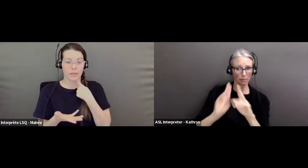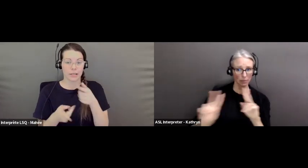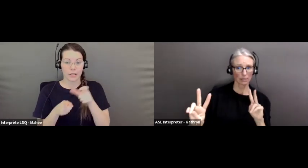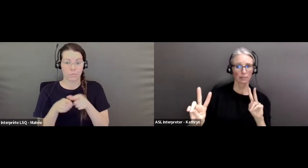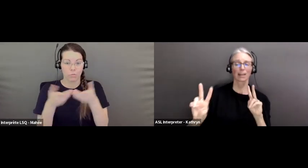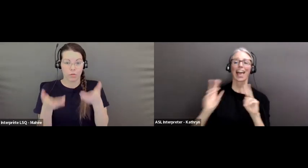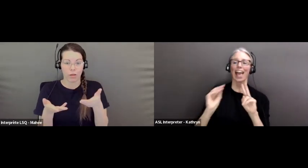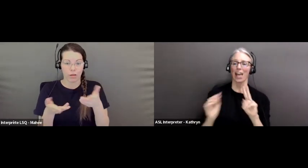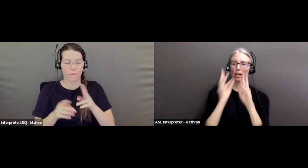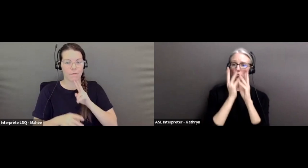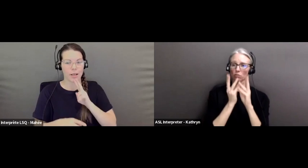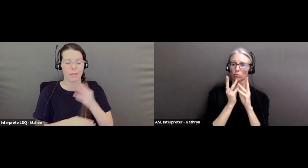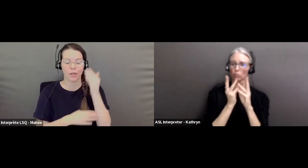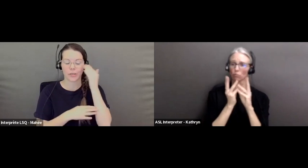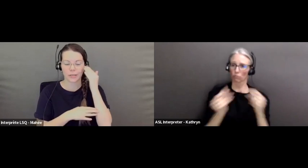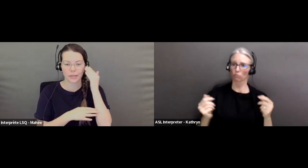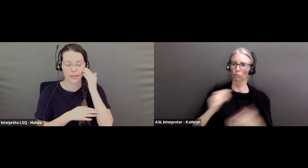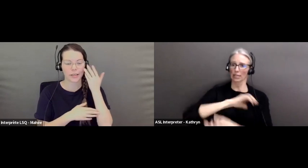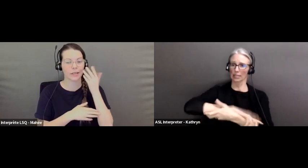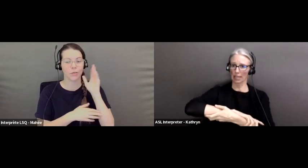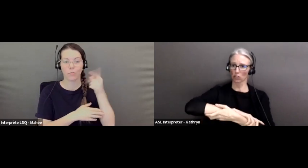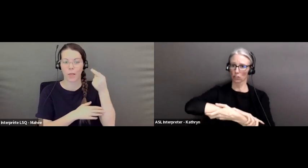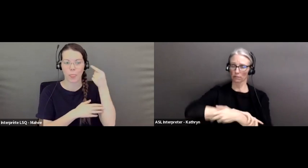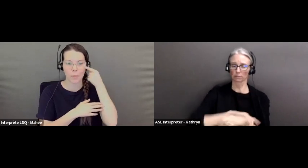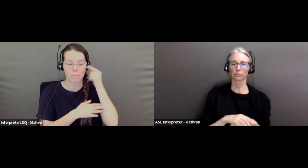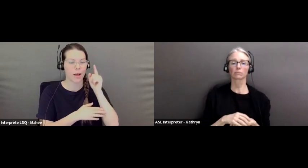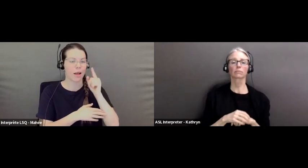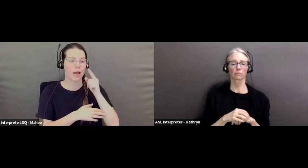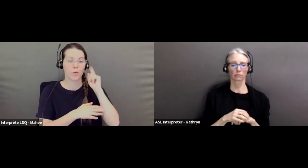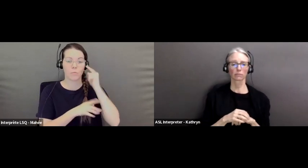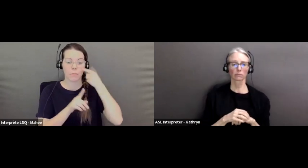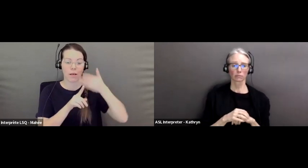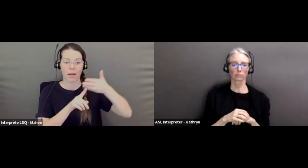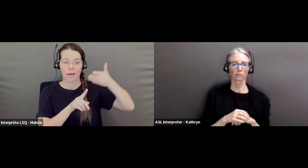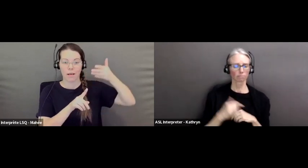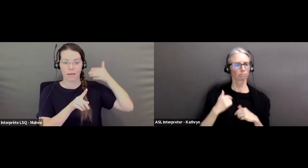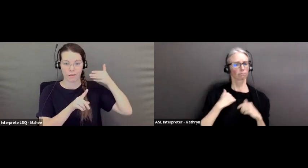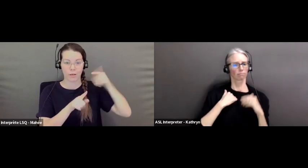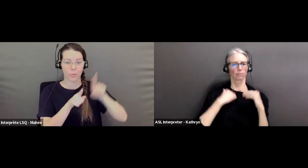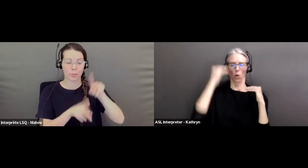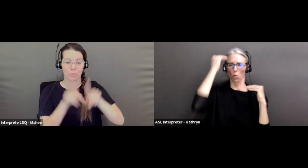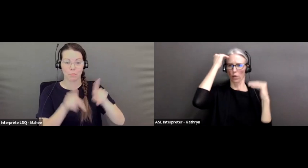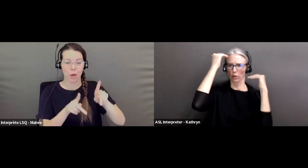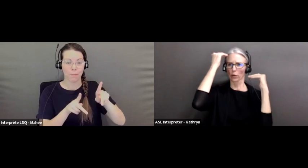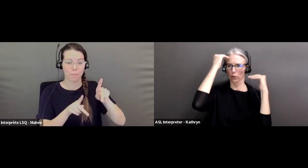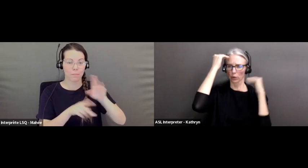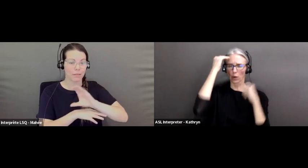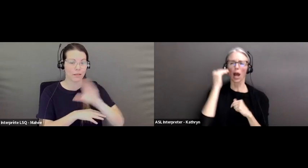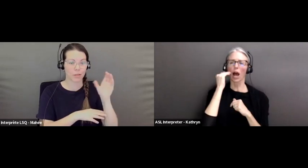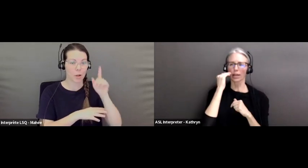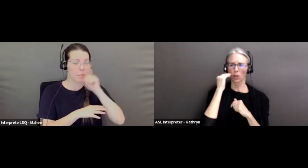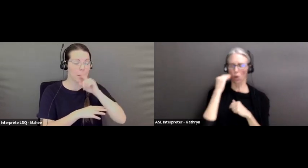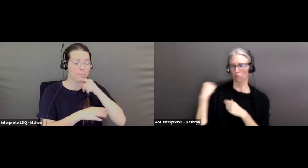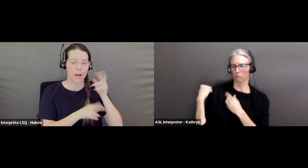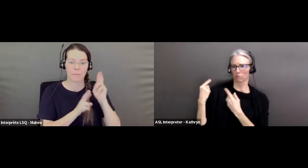suis aussi pleinement consciente de l'incapacité des gouvernements successifs et du peuple canadien à honorer les